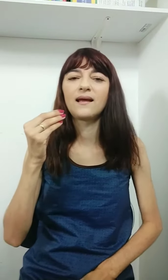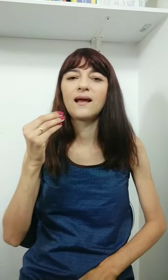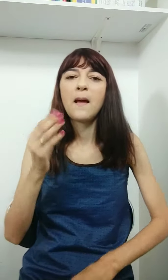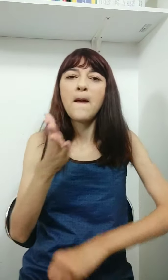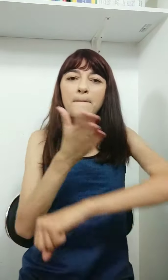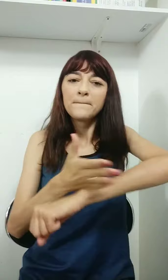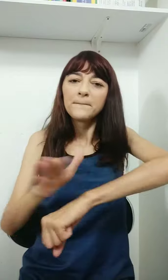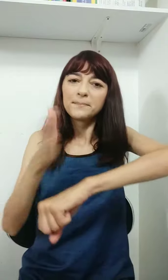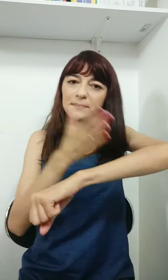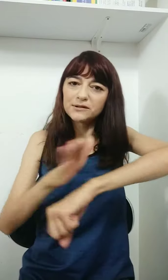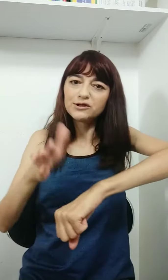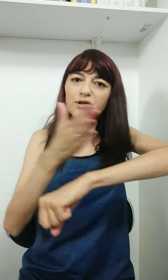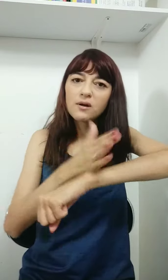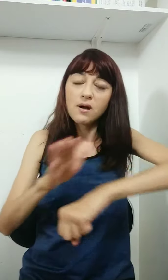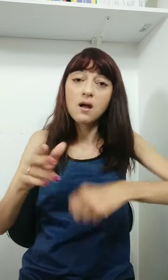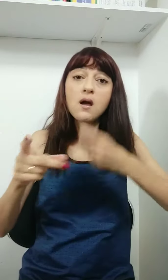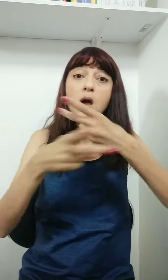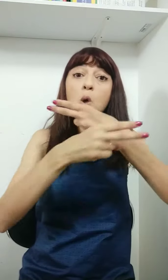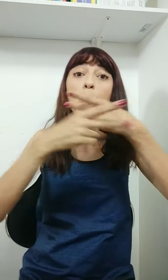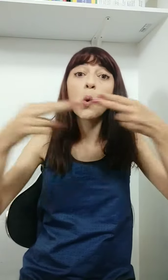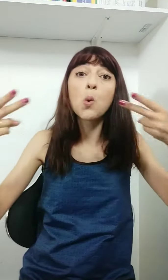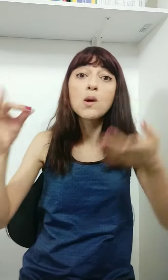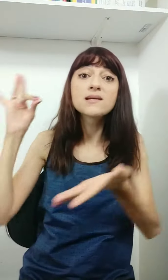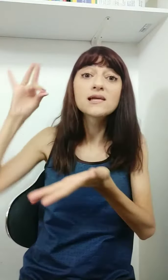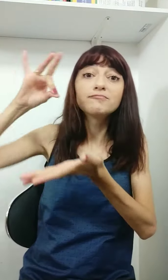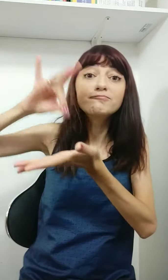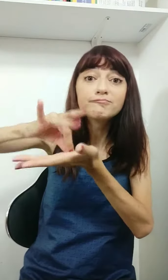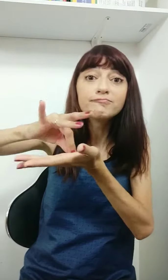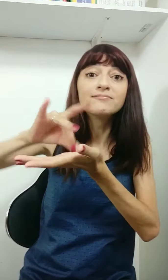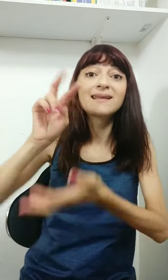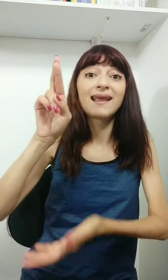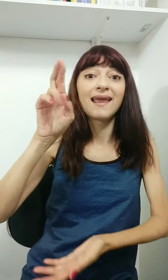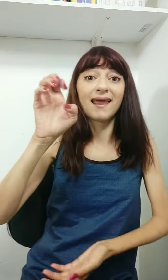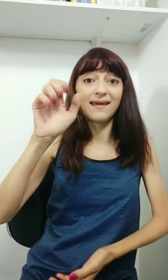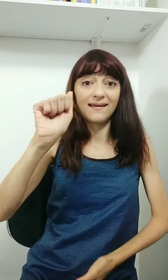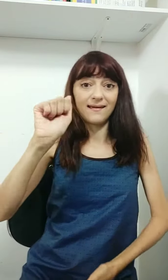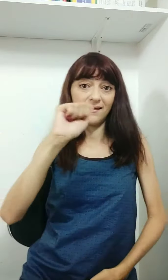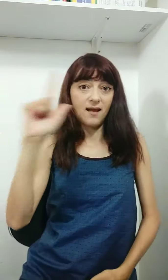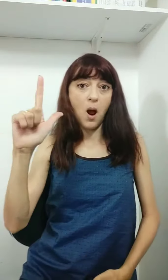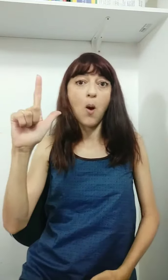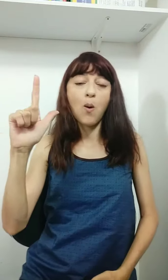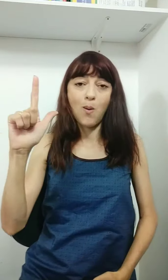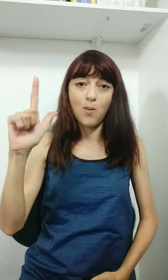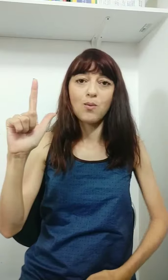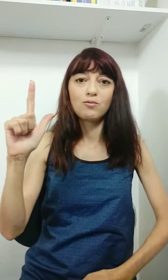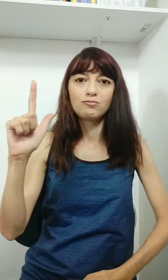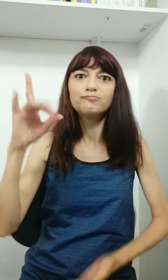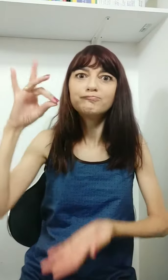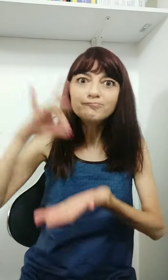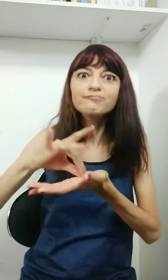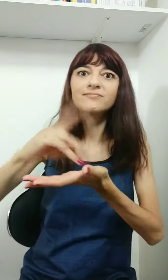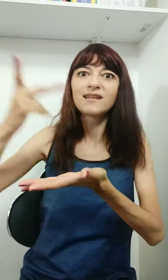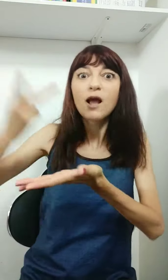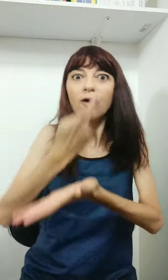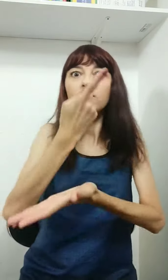têm que trazer é trazer essa expressão facial que vocês já têm naturalmente para a língua de sinais, quando